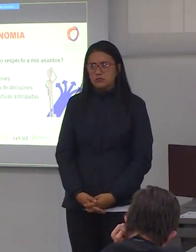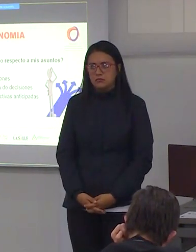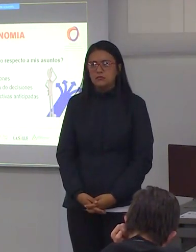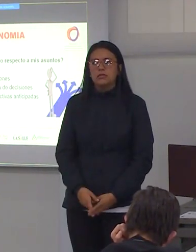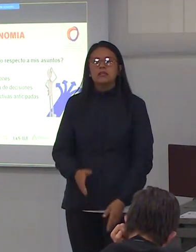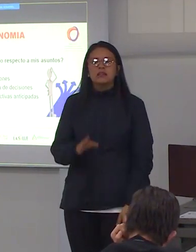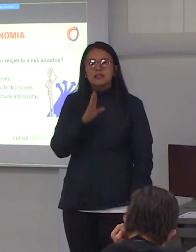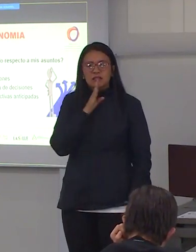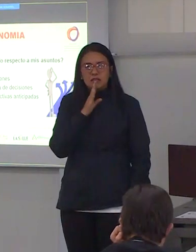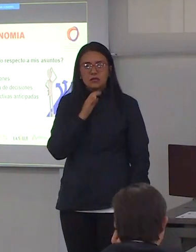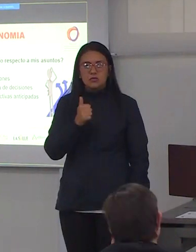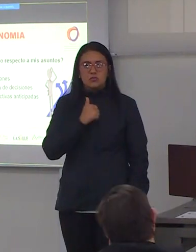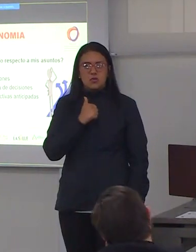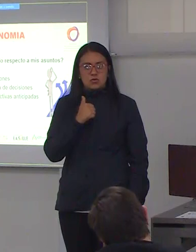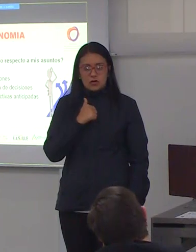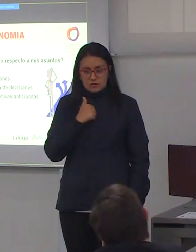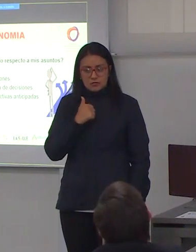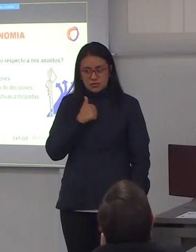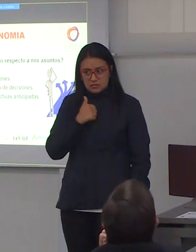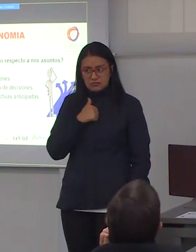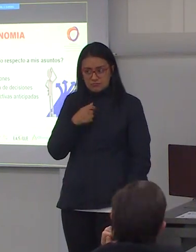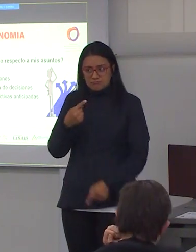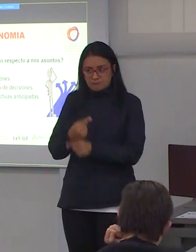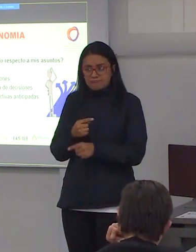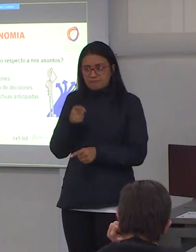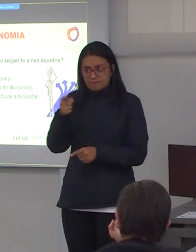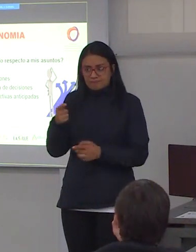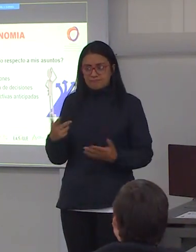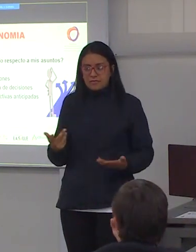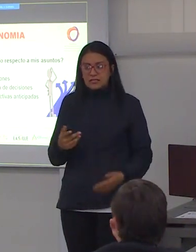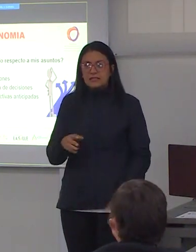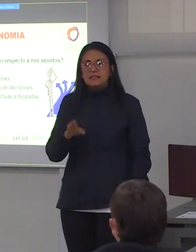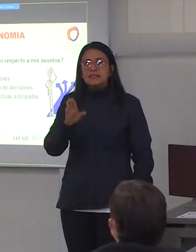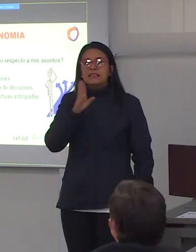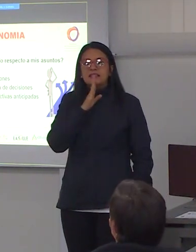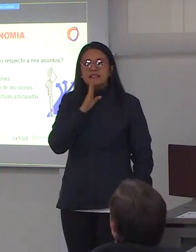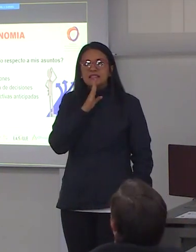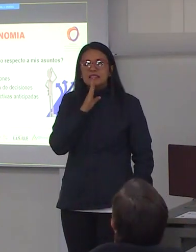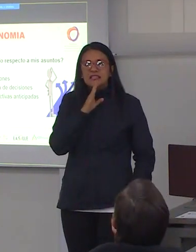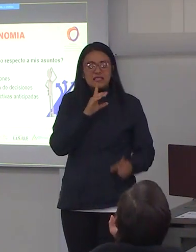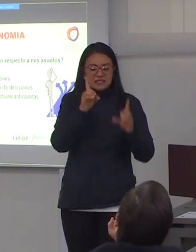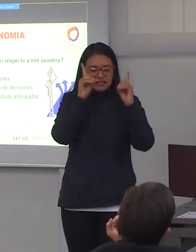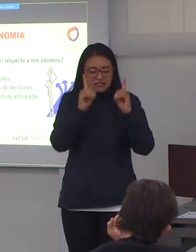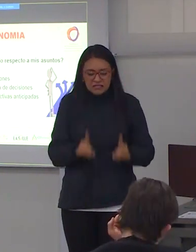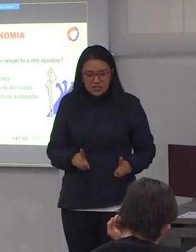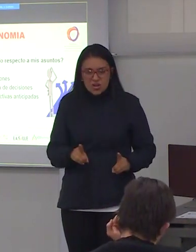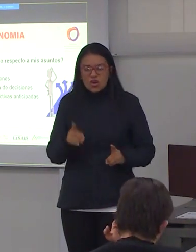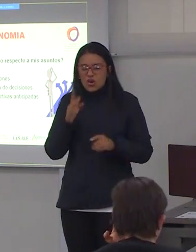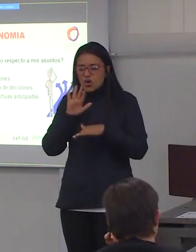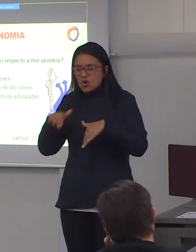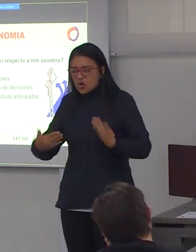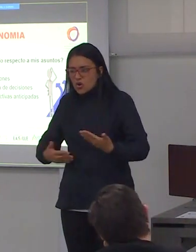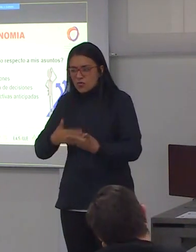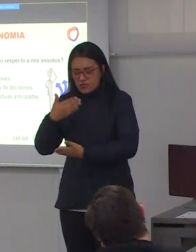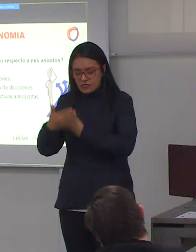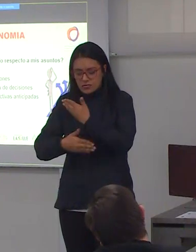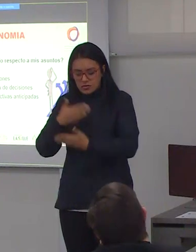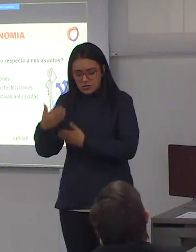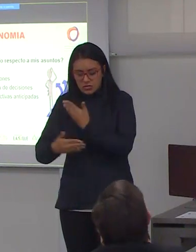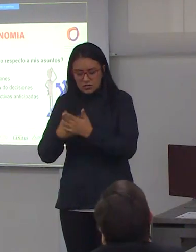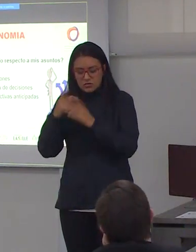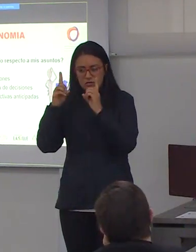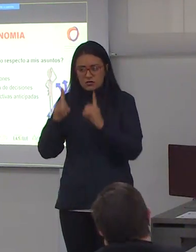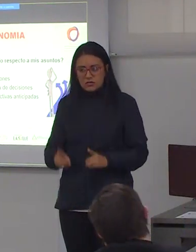básicamente eso está bien así es entonces ¿quiénes son los tomadores de decisiones? ¿cómo es ese proceso para la toma de